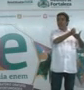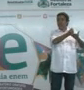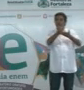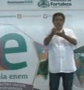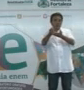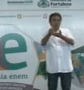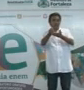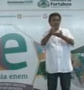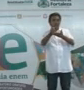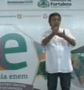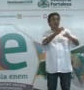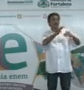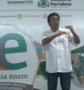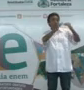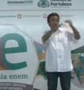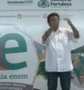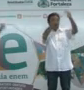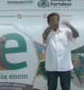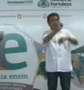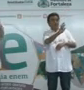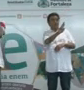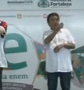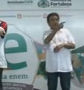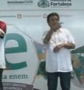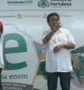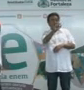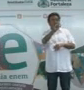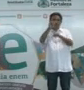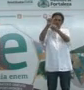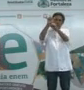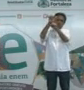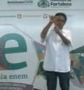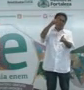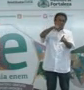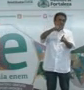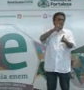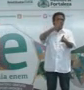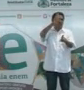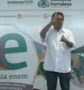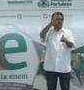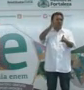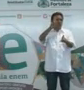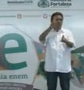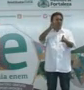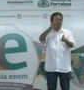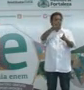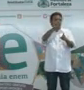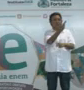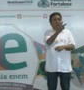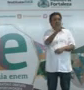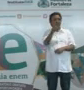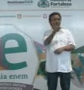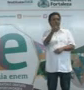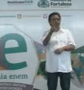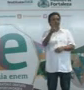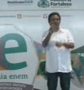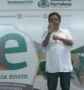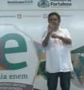de um programa nuclear no Irã no início dos anos 50, com o presidente Harry Truman e Dwight Eisenhower dos Estados